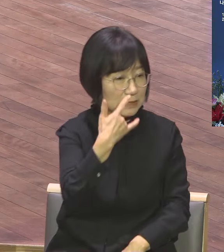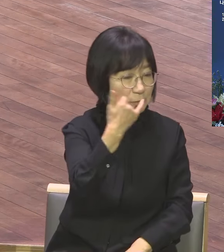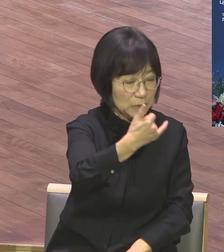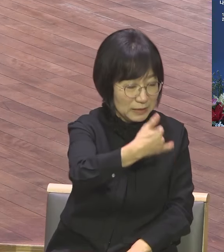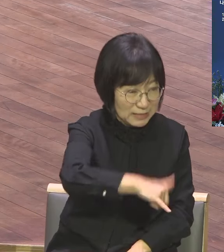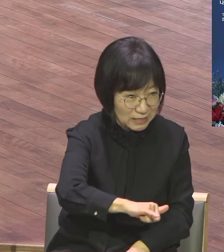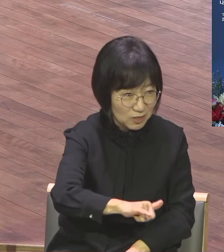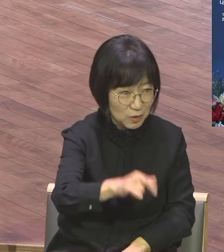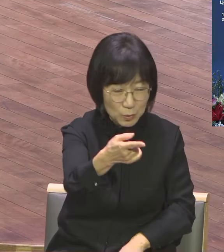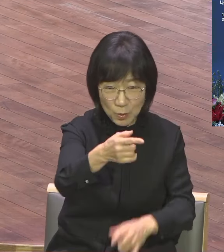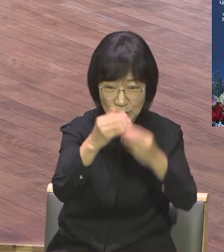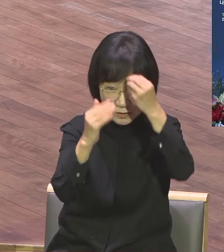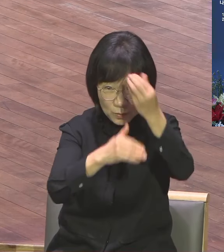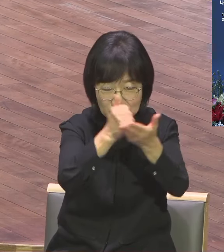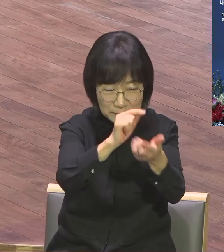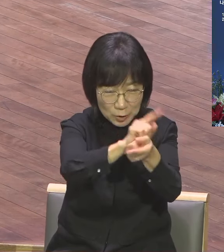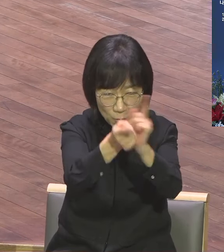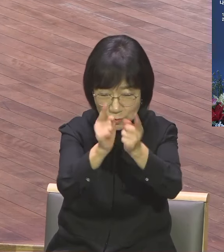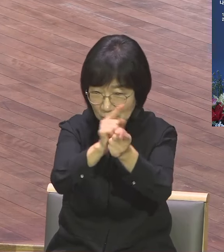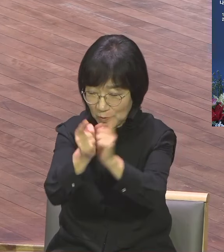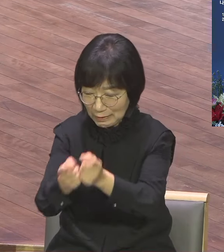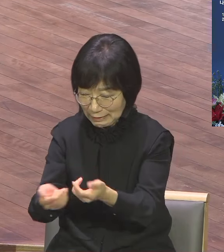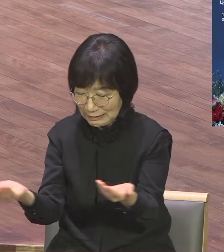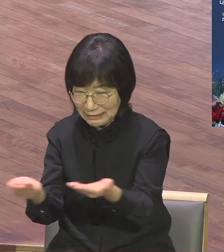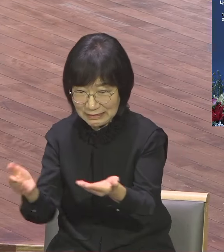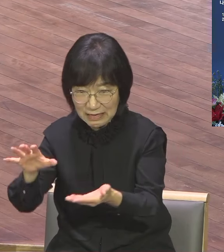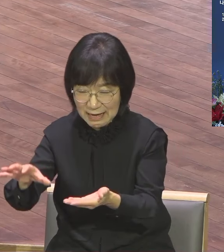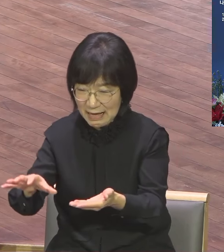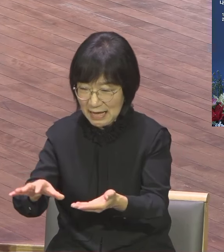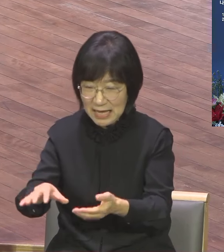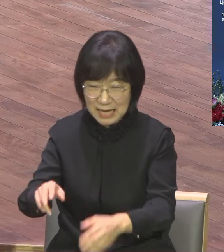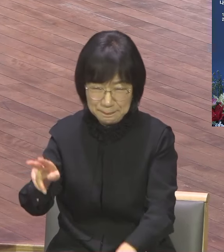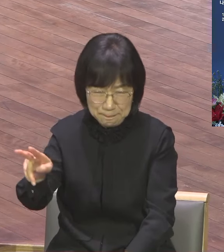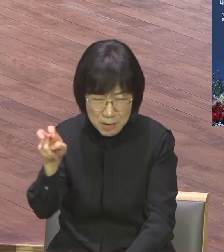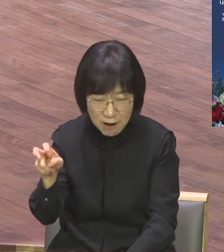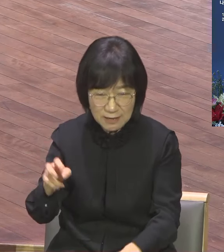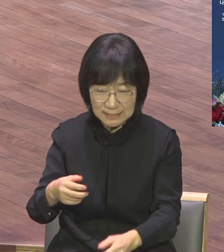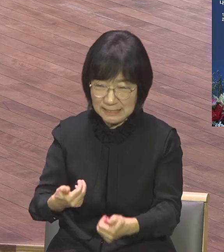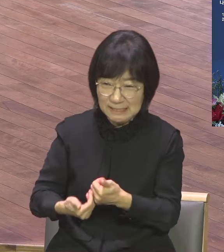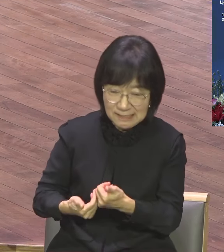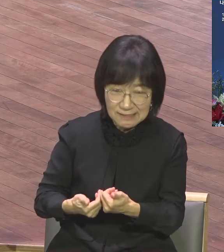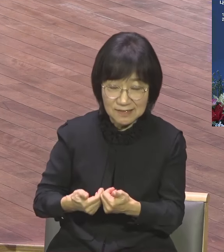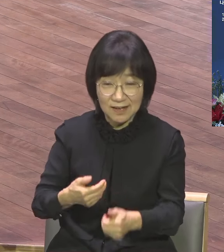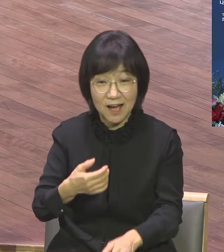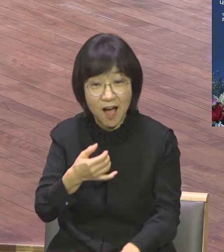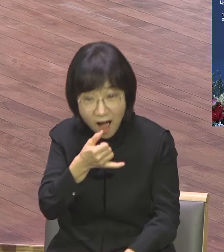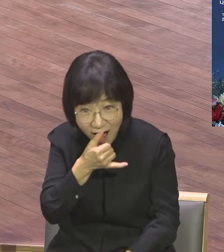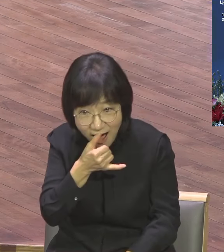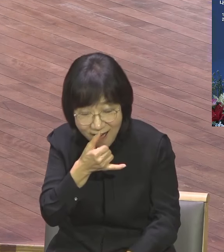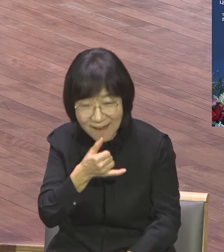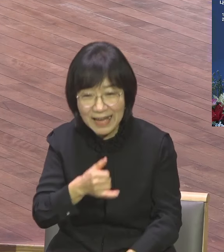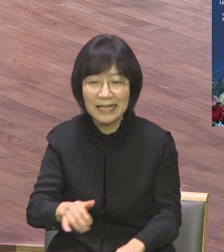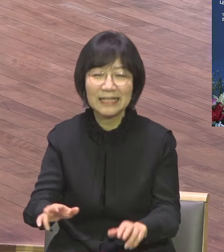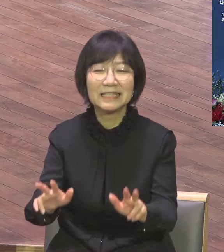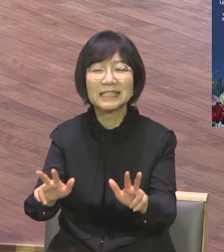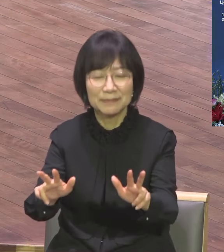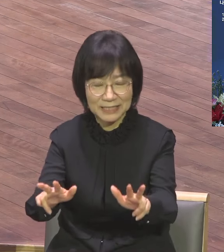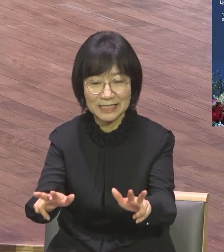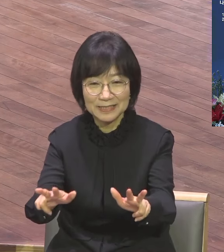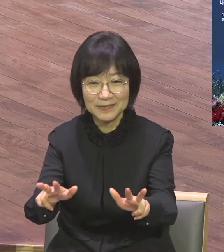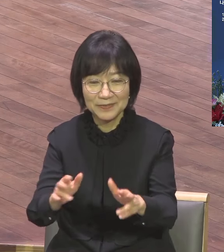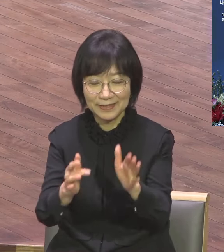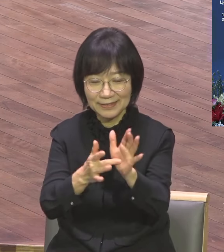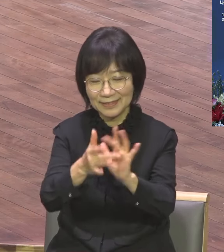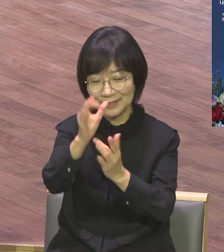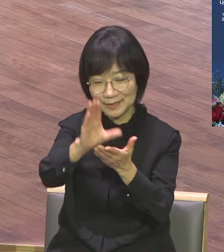성도간에 직장이나 친구들 간에 관계에 걸림돌이 있다고 하면 이 시간 예수